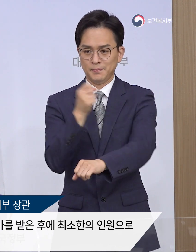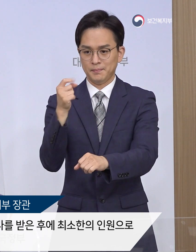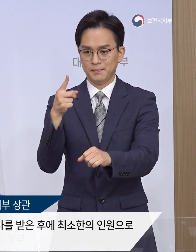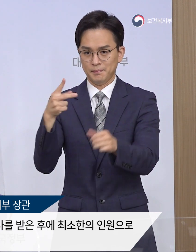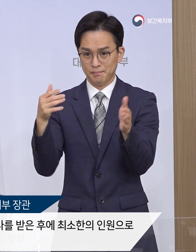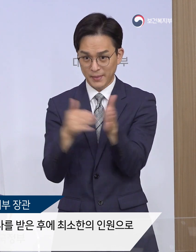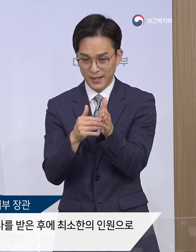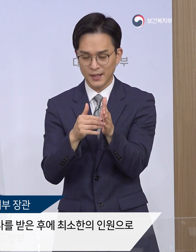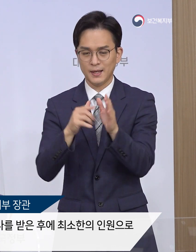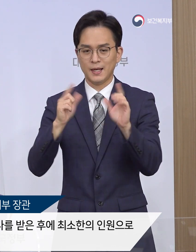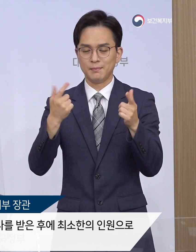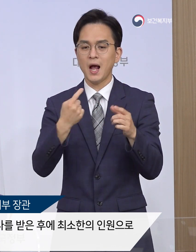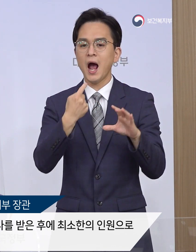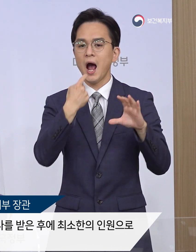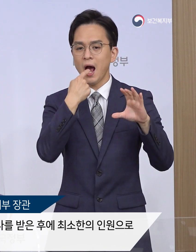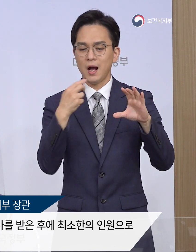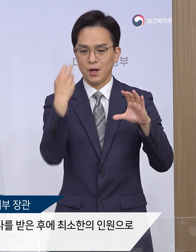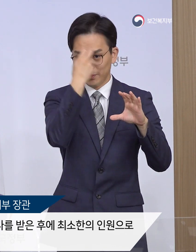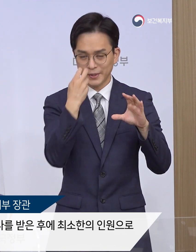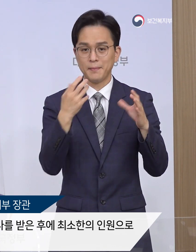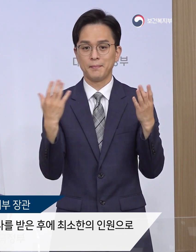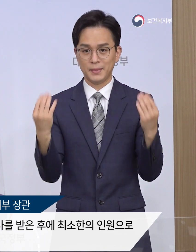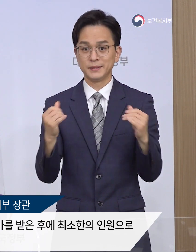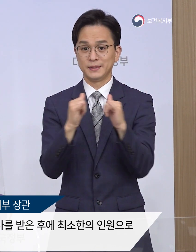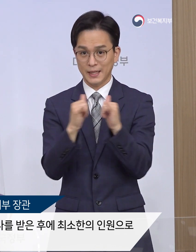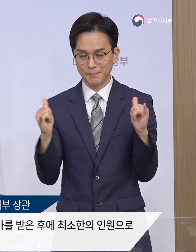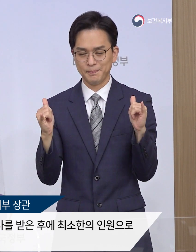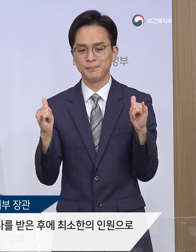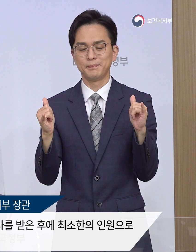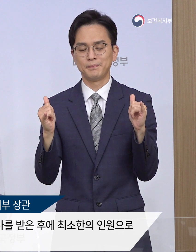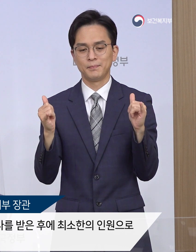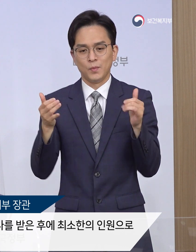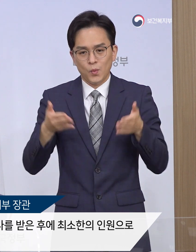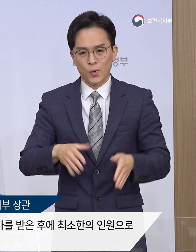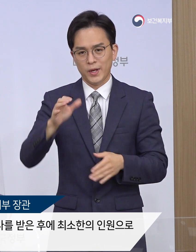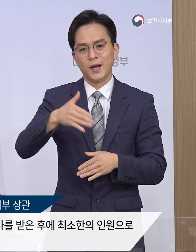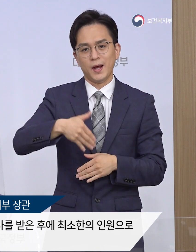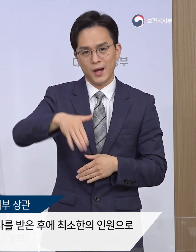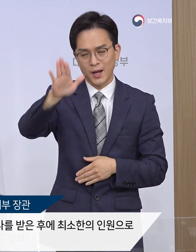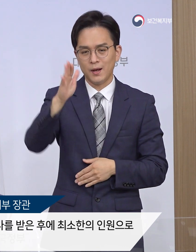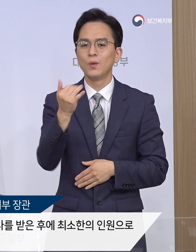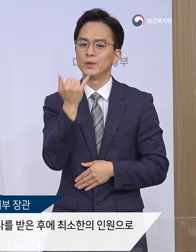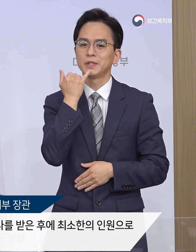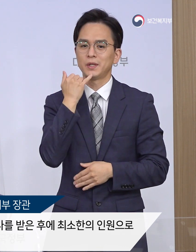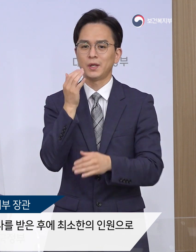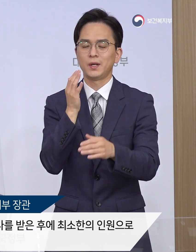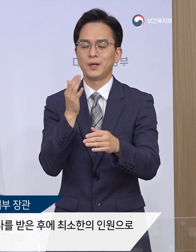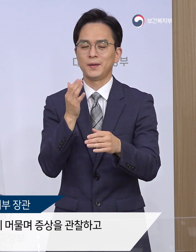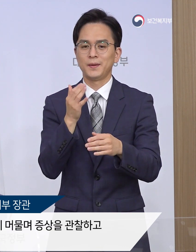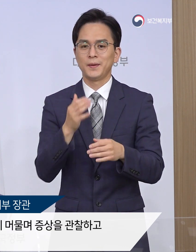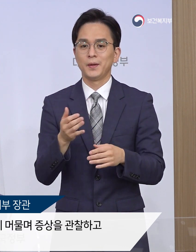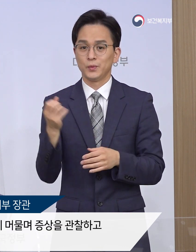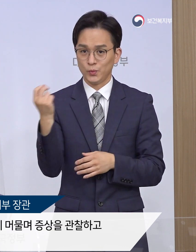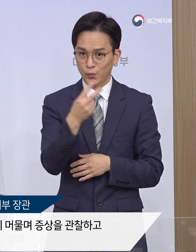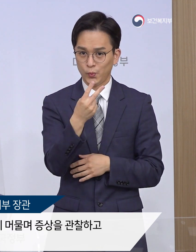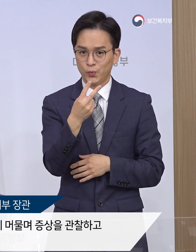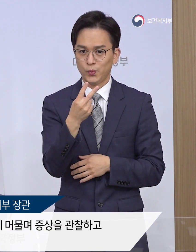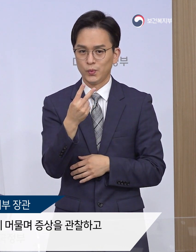받은 후에 최소한의 인원으로 고향을 방문하여 주실 것을 권고드립니다.